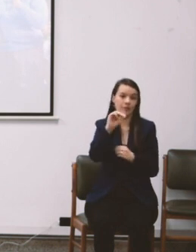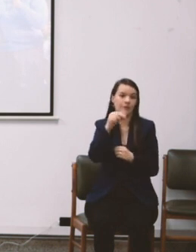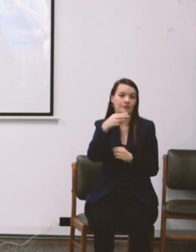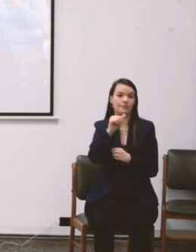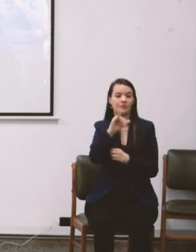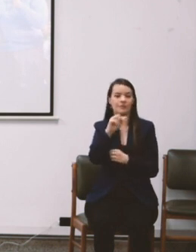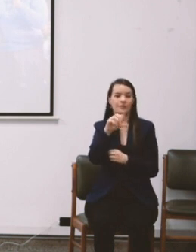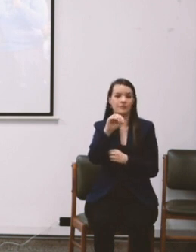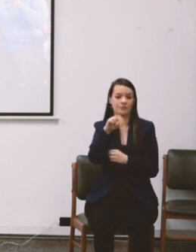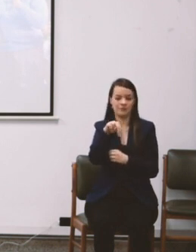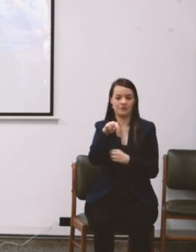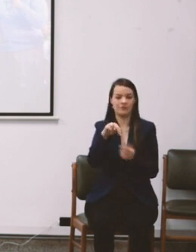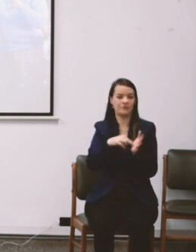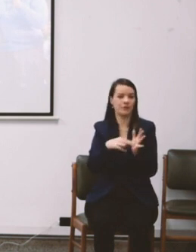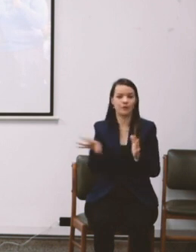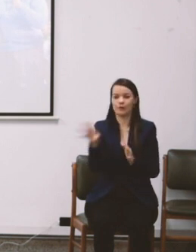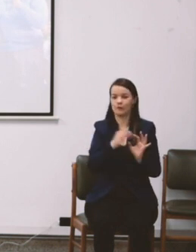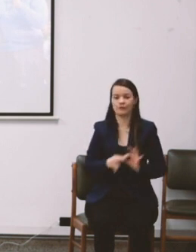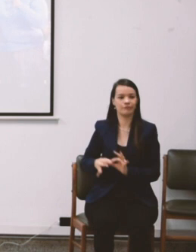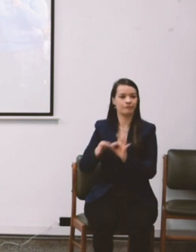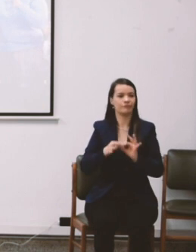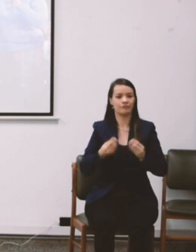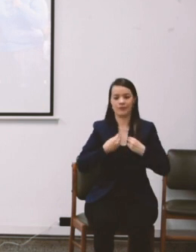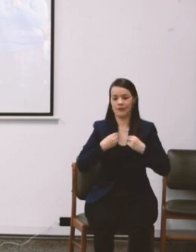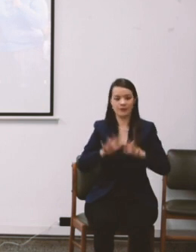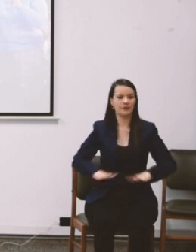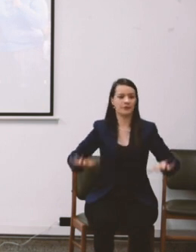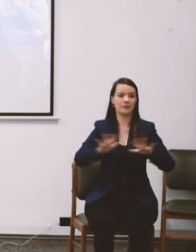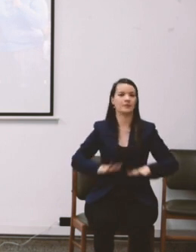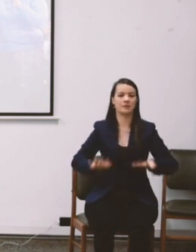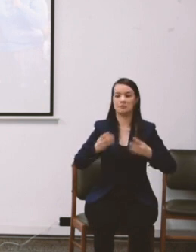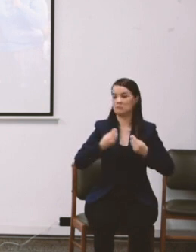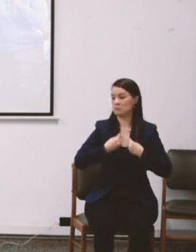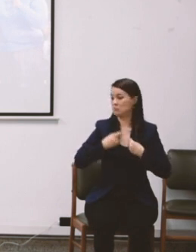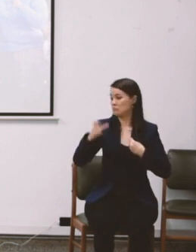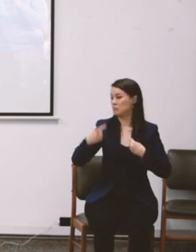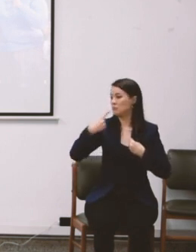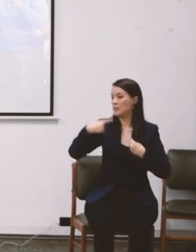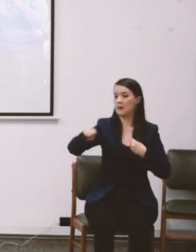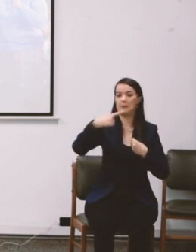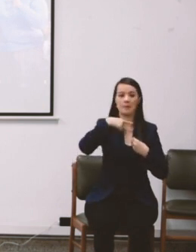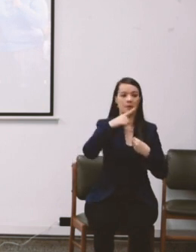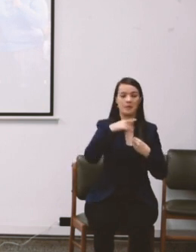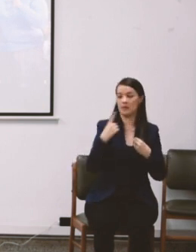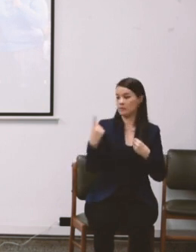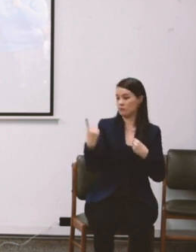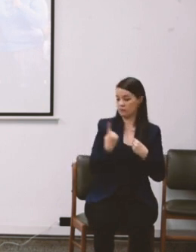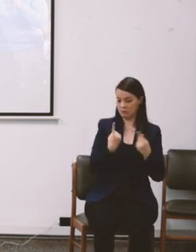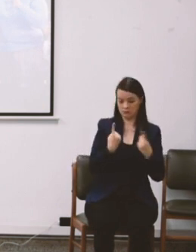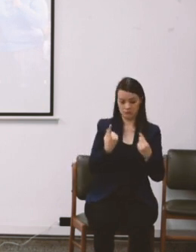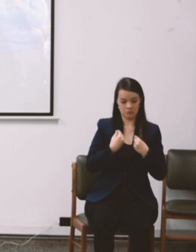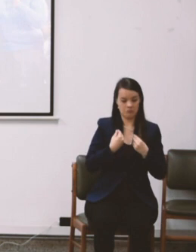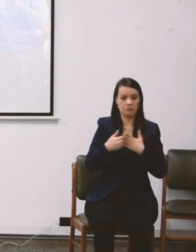compartida, plural, indefinida, como pensar que uno está conviviendo con personas que no necesariamente elige,